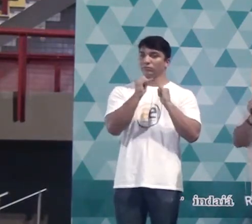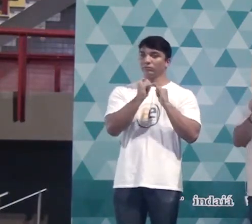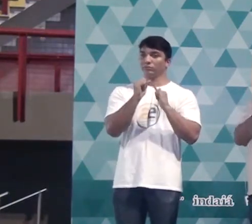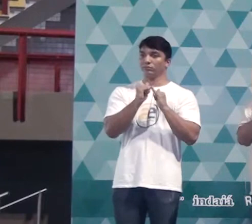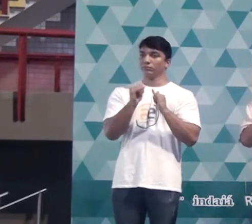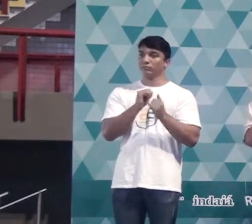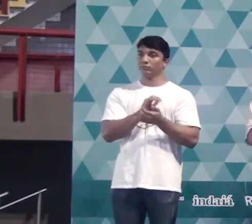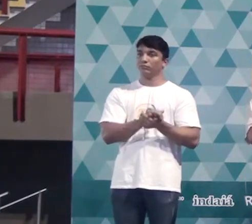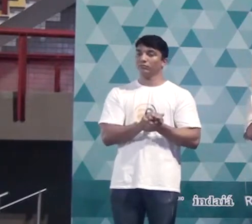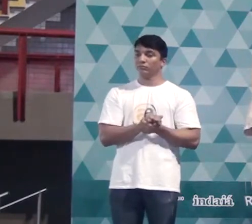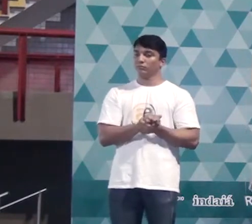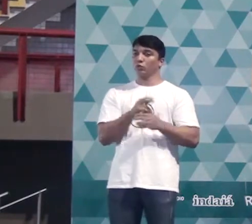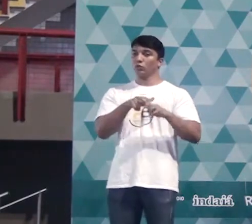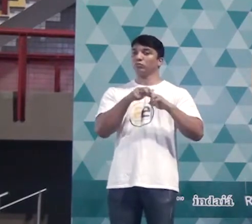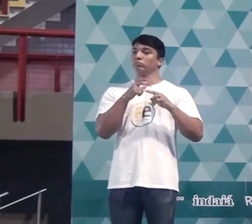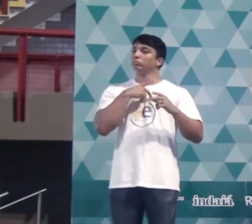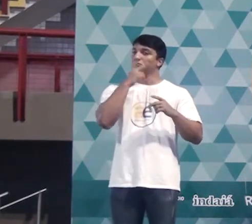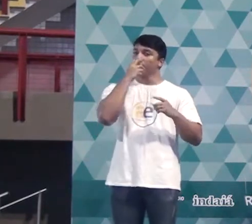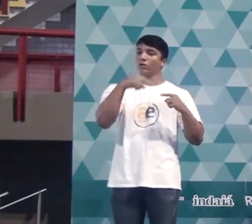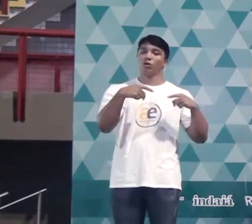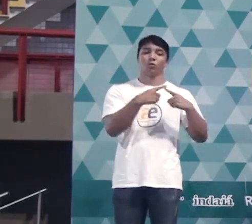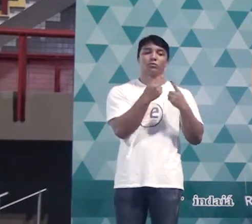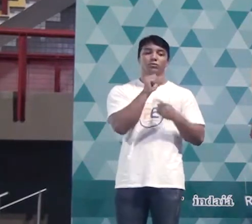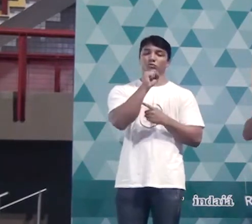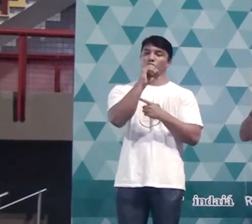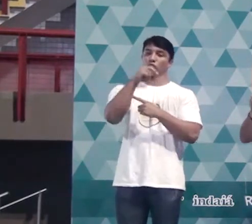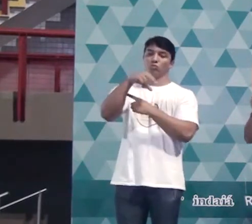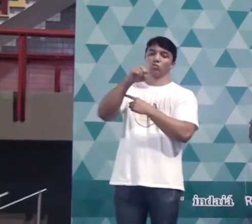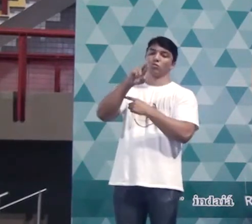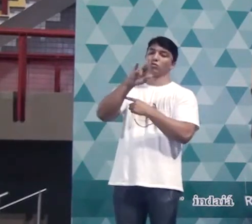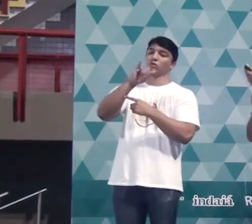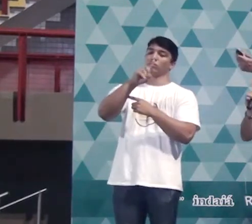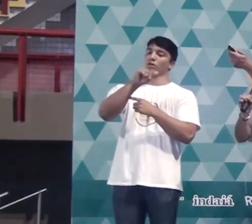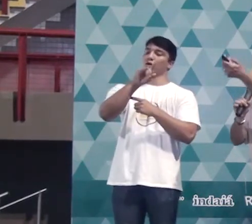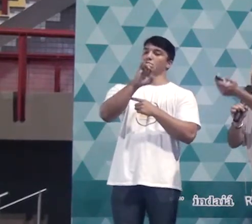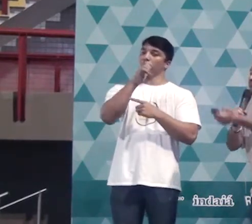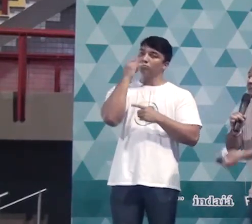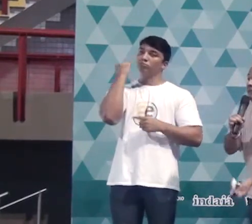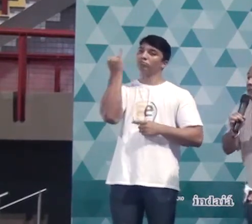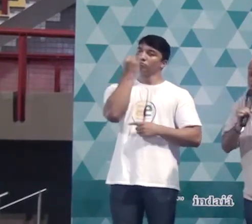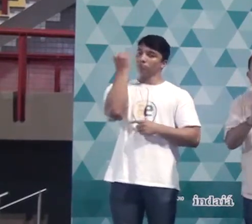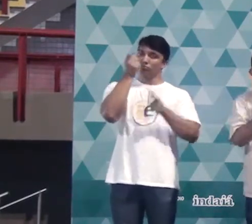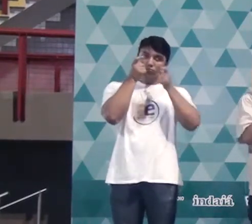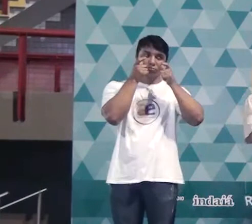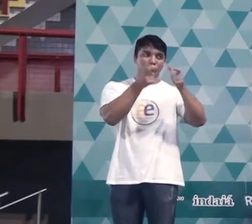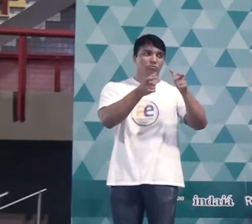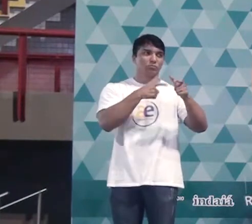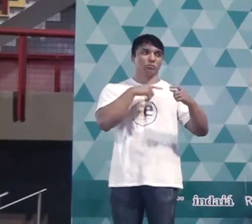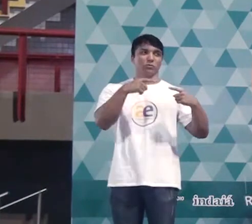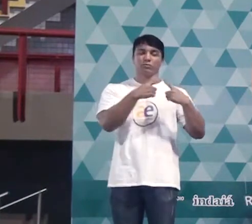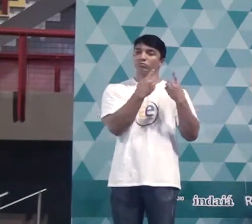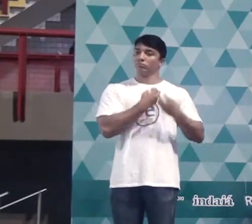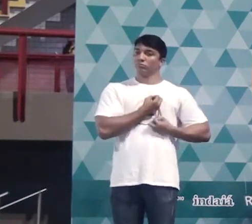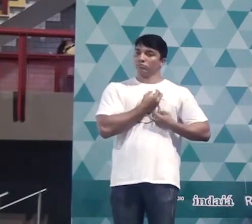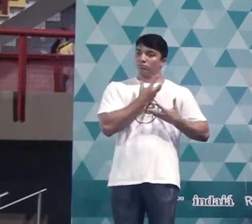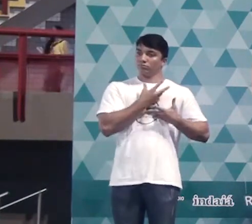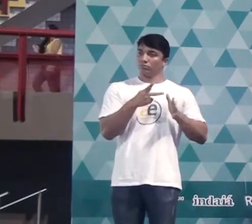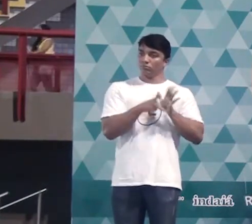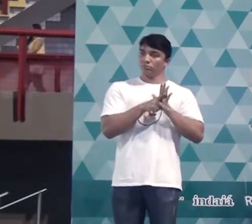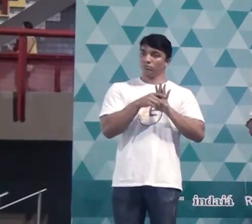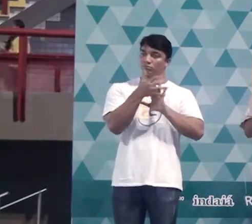trem, chapa. Você ouve o trem. A sonoridade é importantíssima para dar expressividade a um